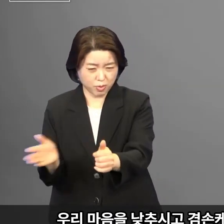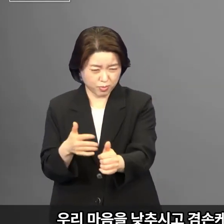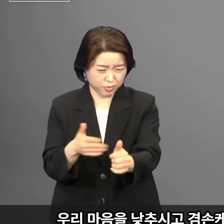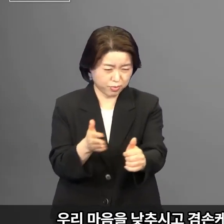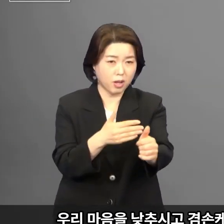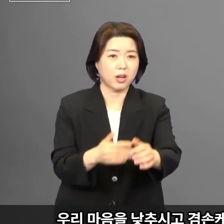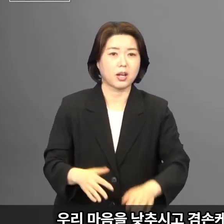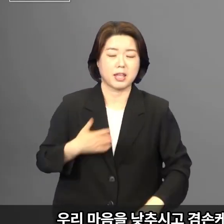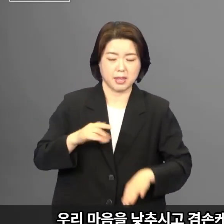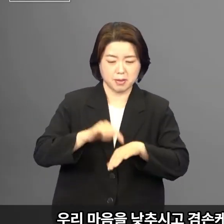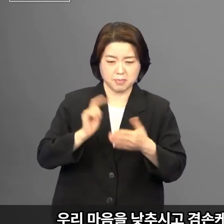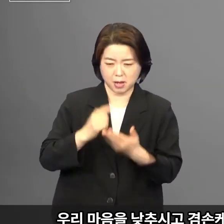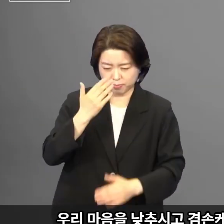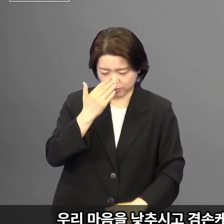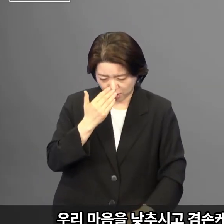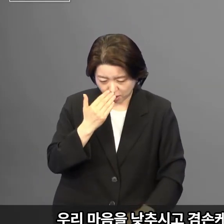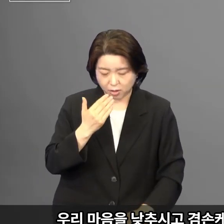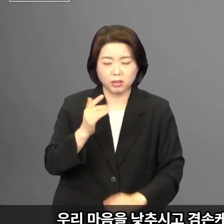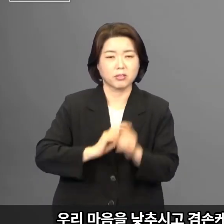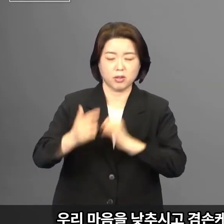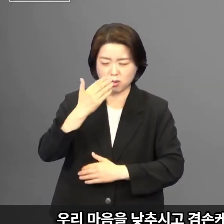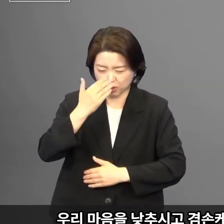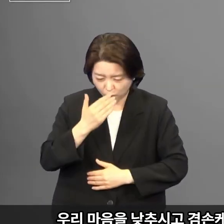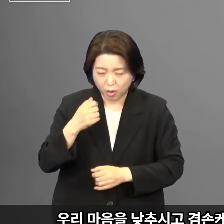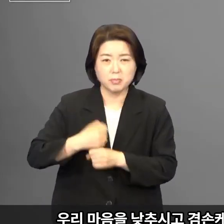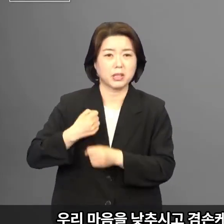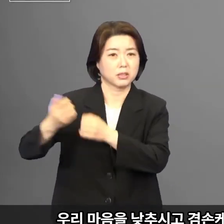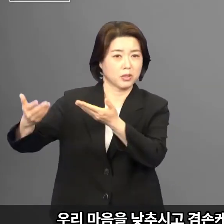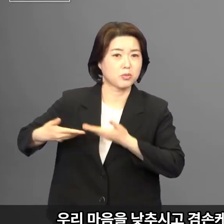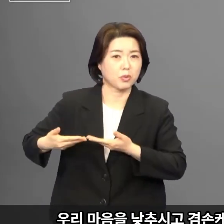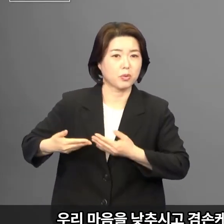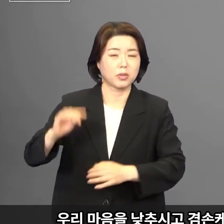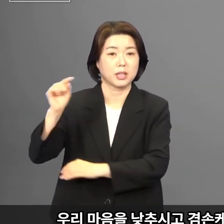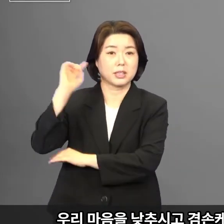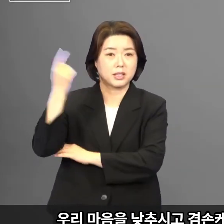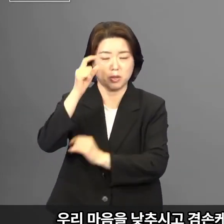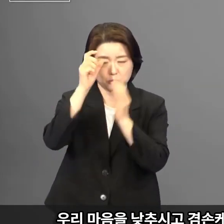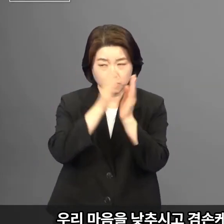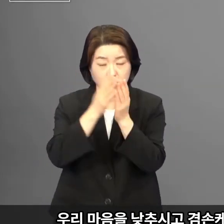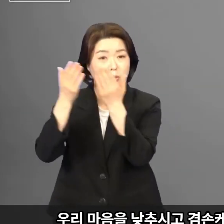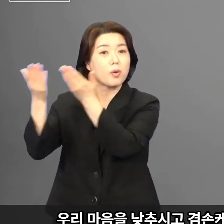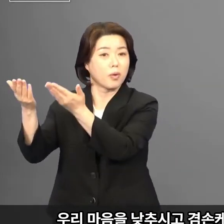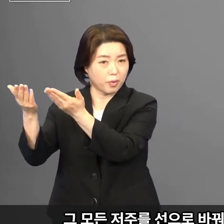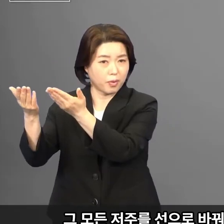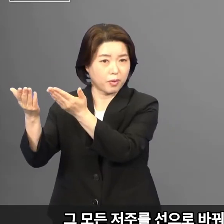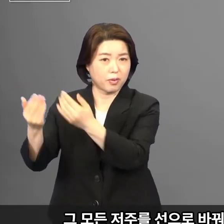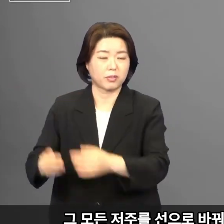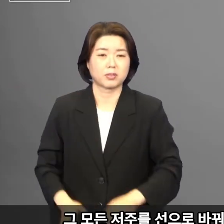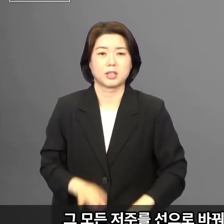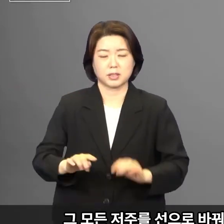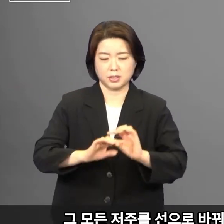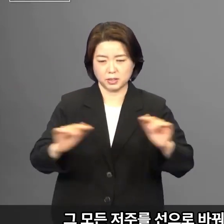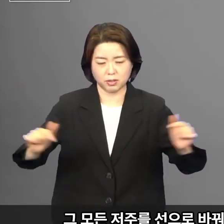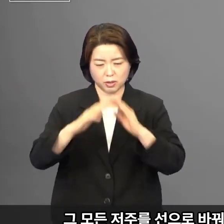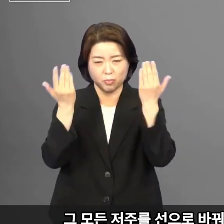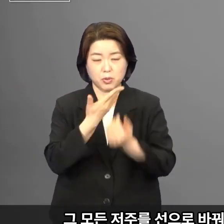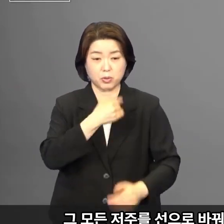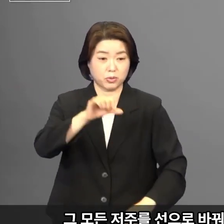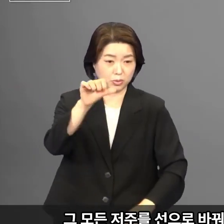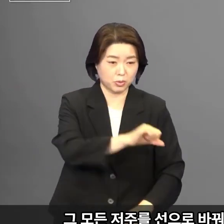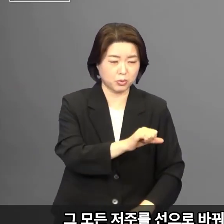우리 마음을 낮추시고 겸손케 하시고 다윗처럼 기도하게 하셔서 그 모든 저주를